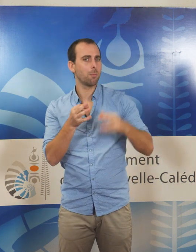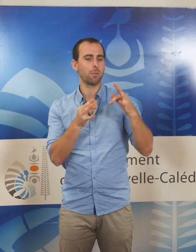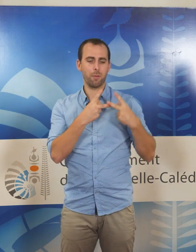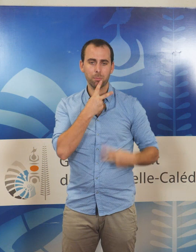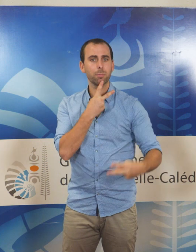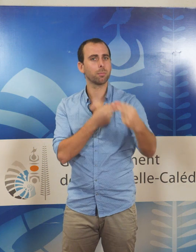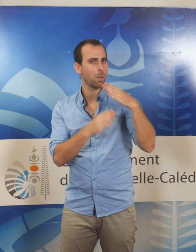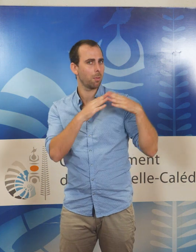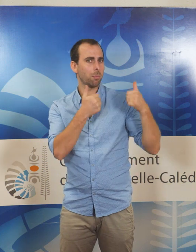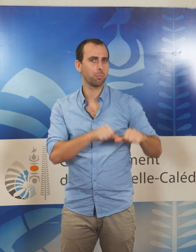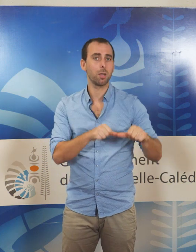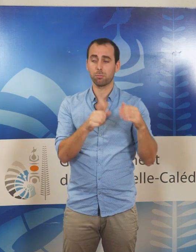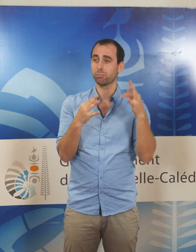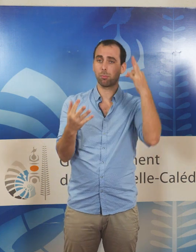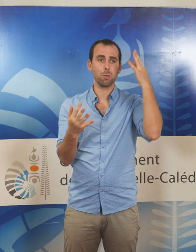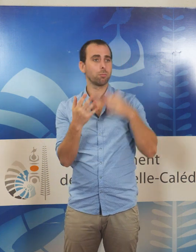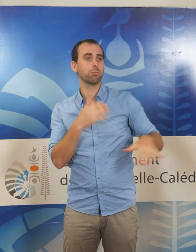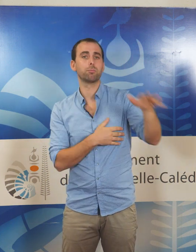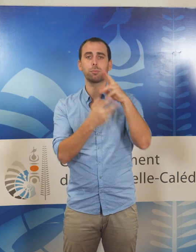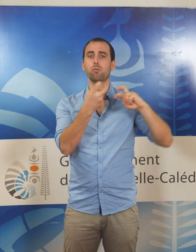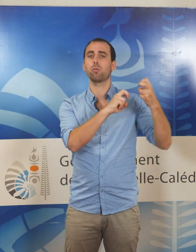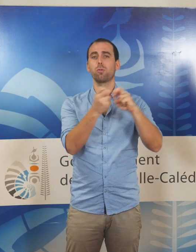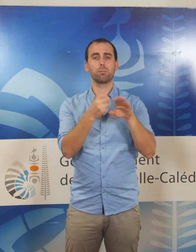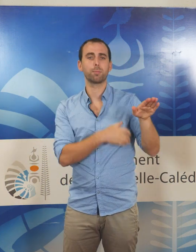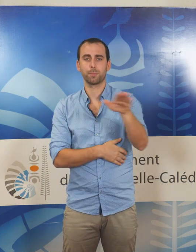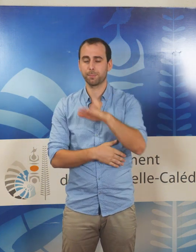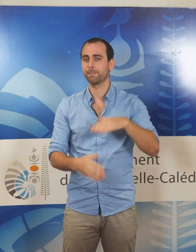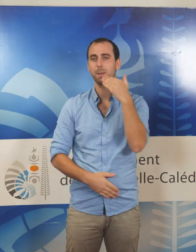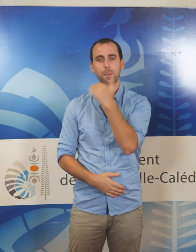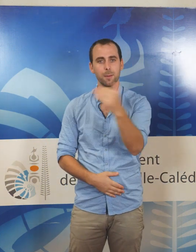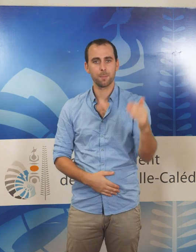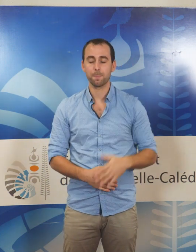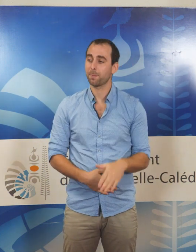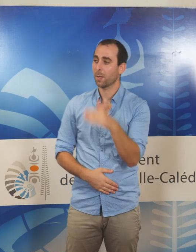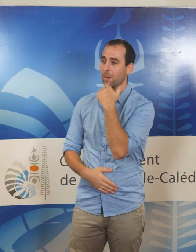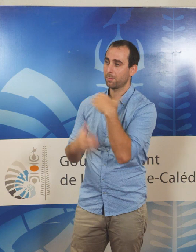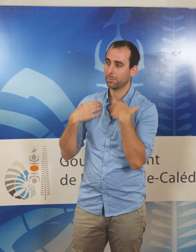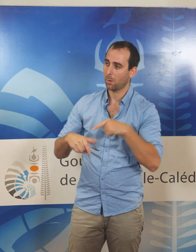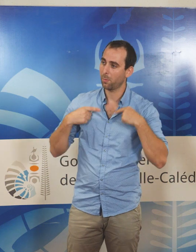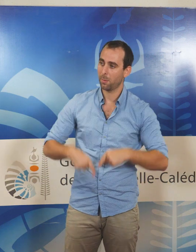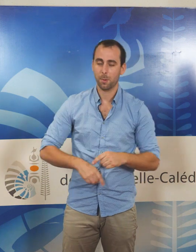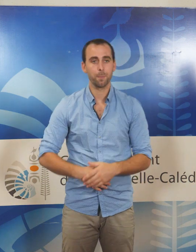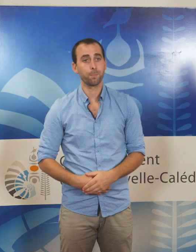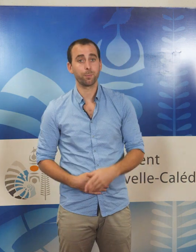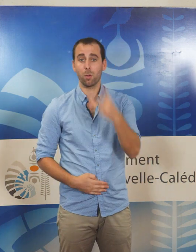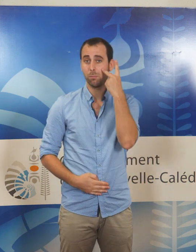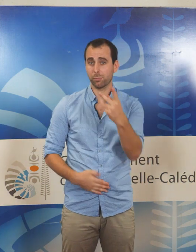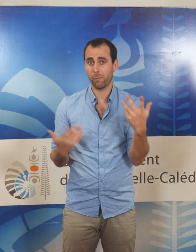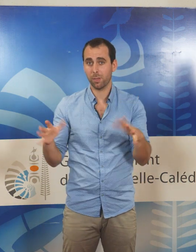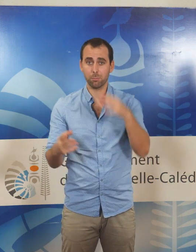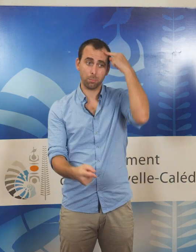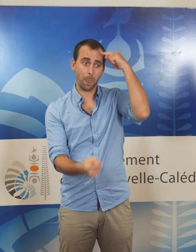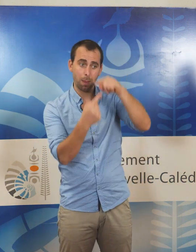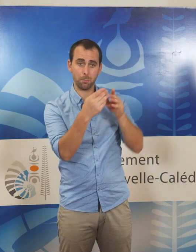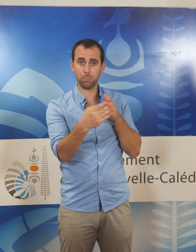confinement avec les structures concernées. Je vous remercie. Merci Madame la membre du gouvernement. Vous l'avez vu, le sujet de la